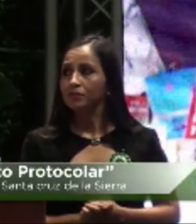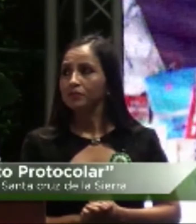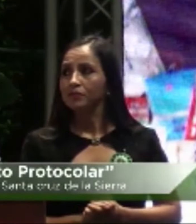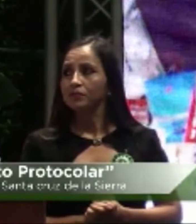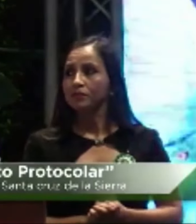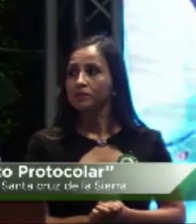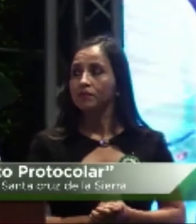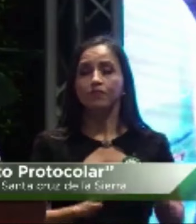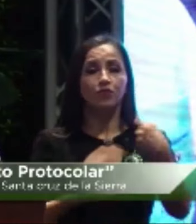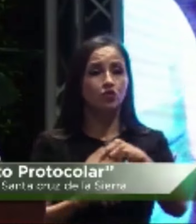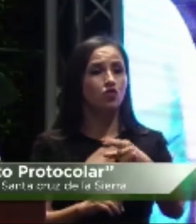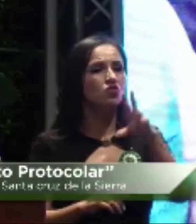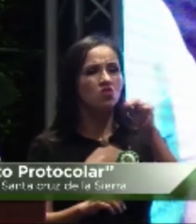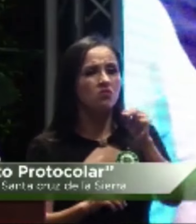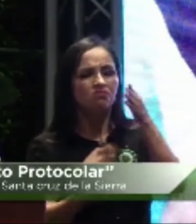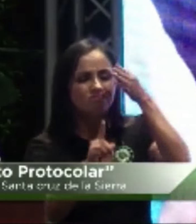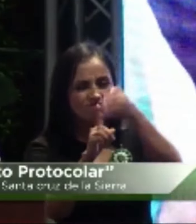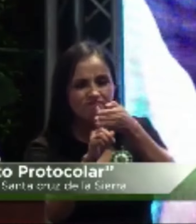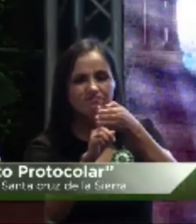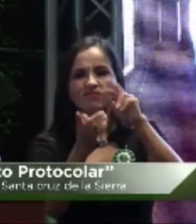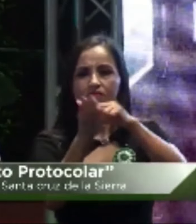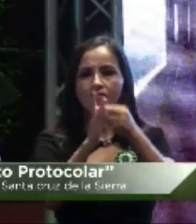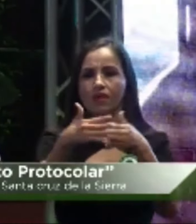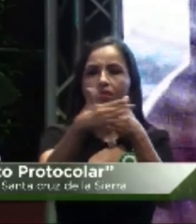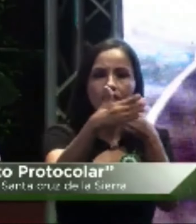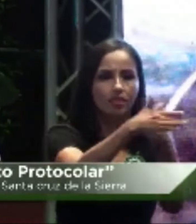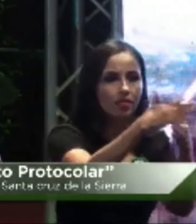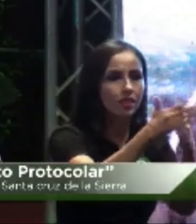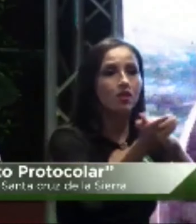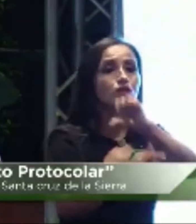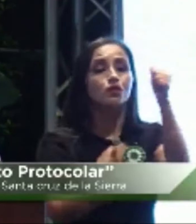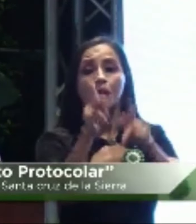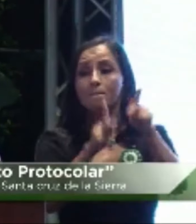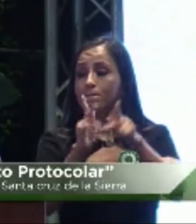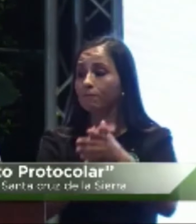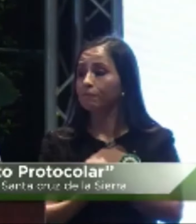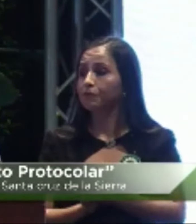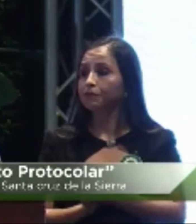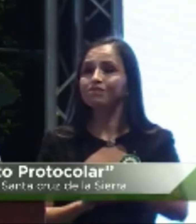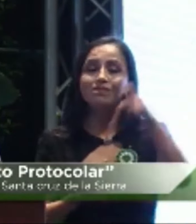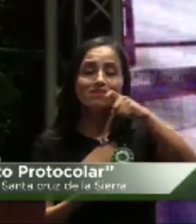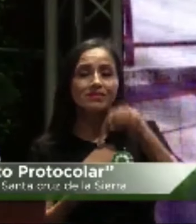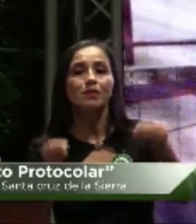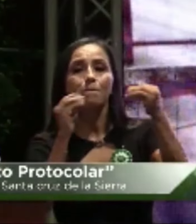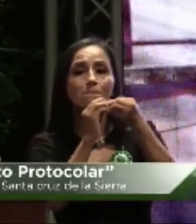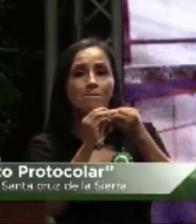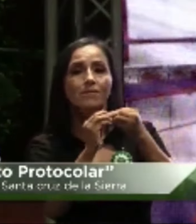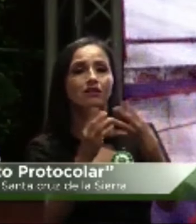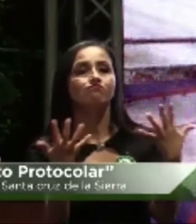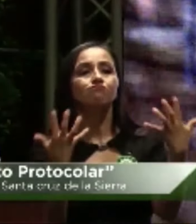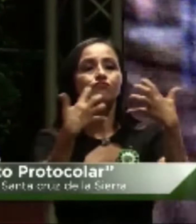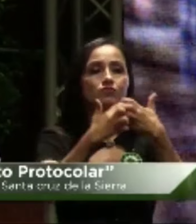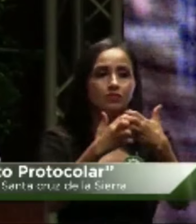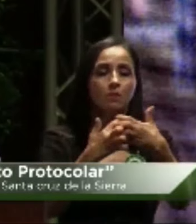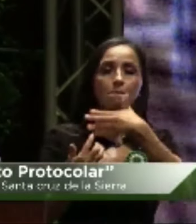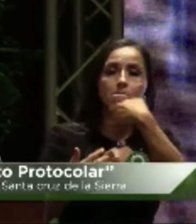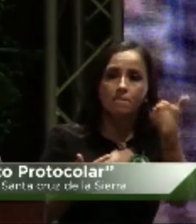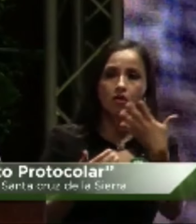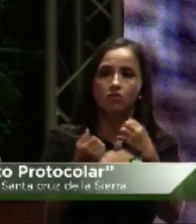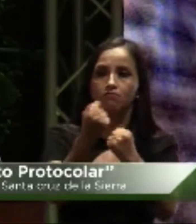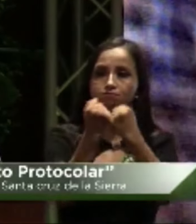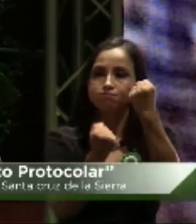no nos dedicamos a entorpecer la tarea de otros. Bolivia necesita más y mejor coordinación y